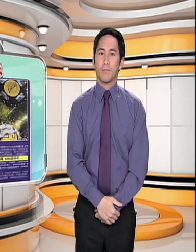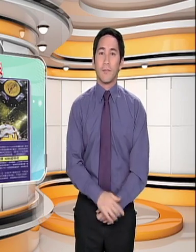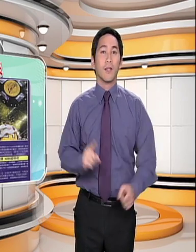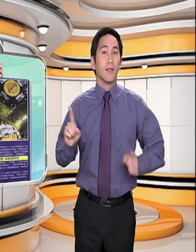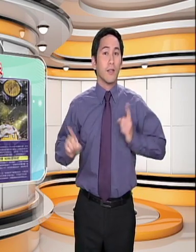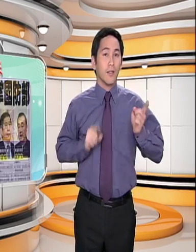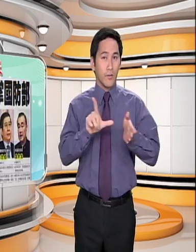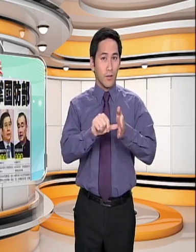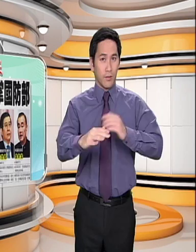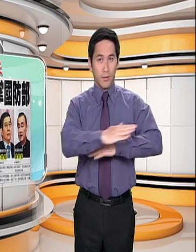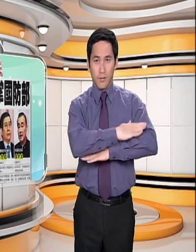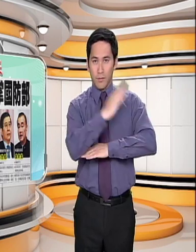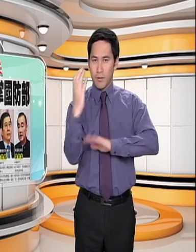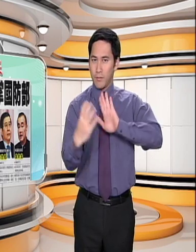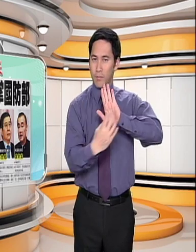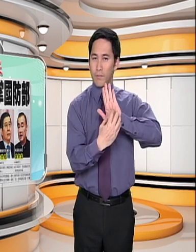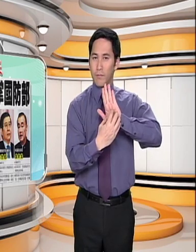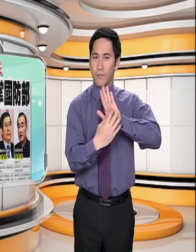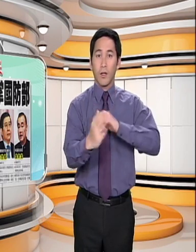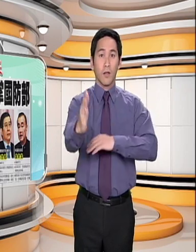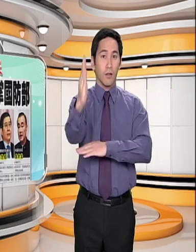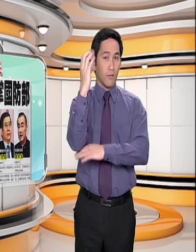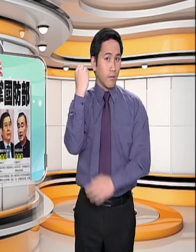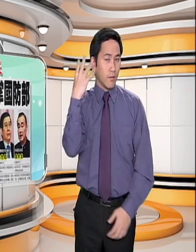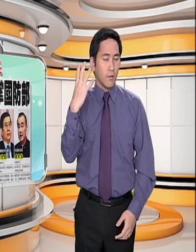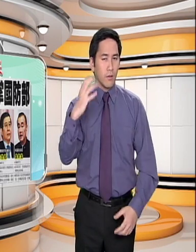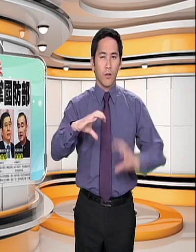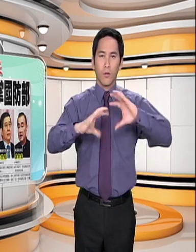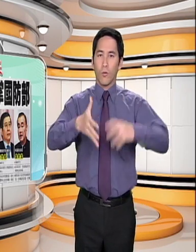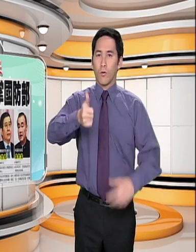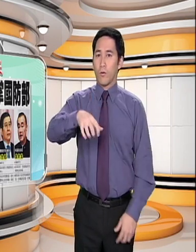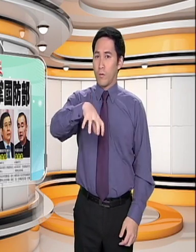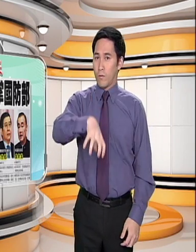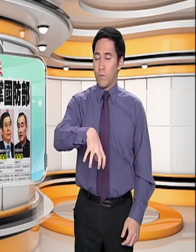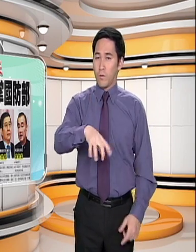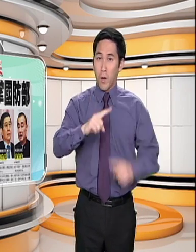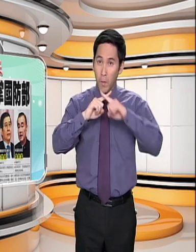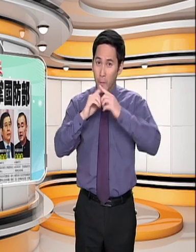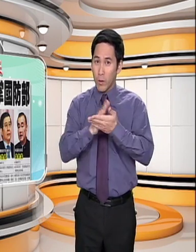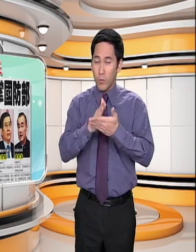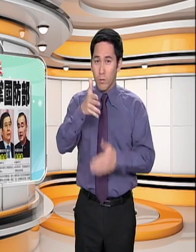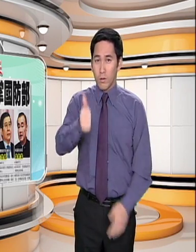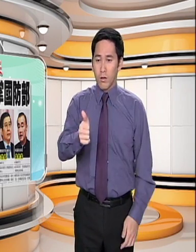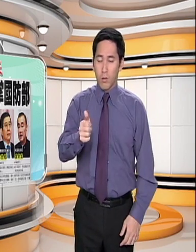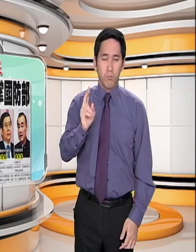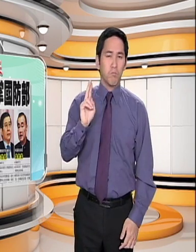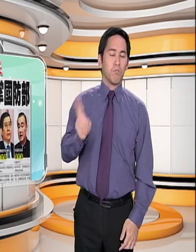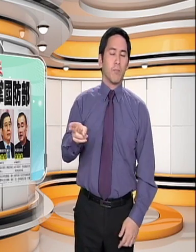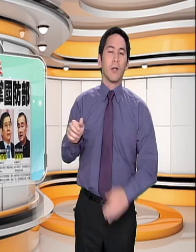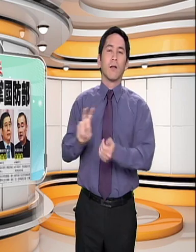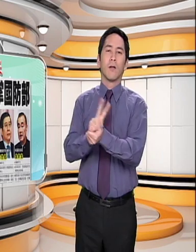自由时报则是报道，新政府人士、总统府秘书长将会由林必照来出